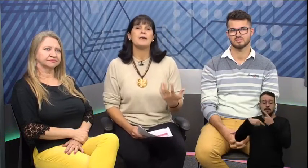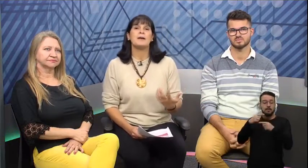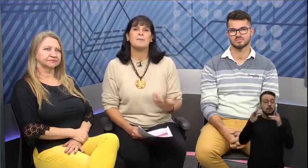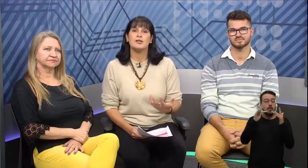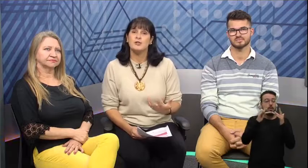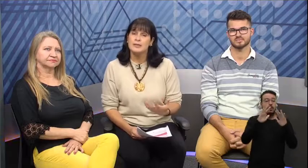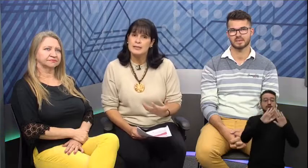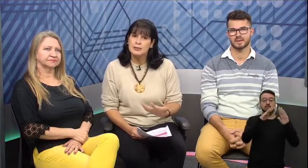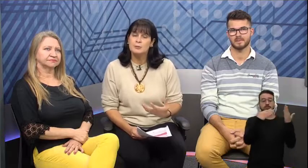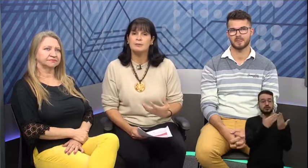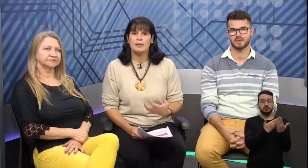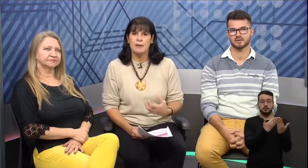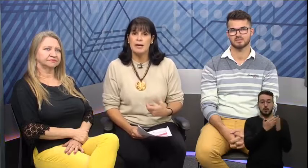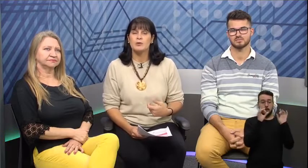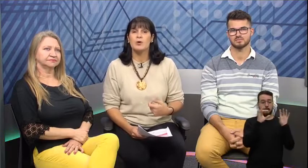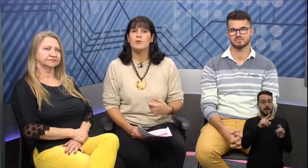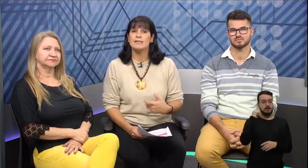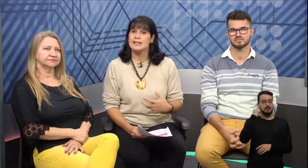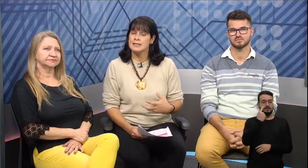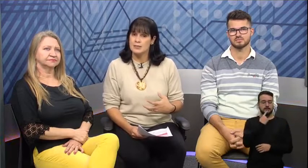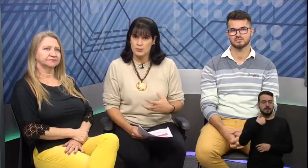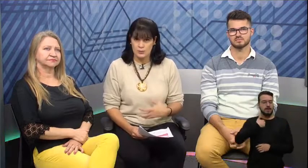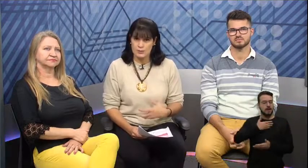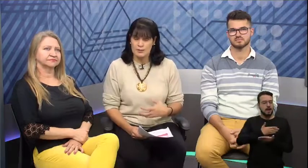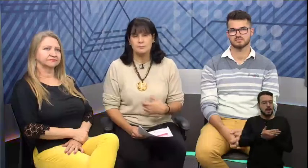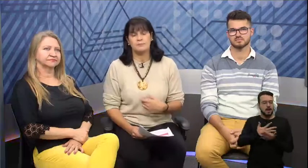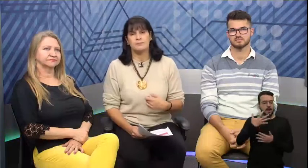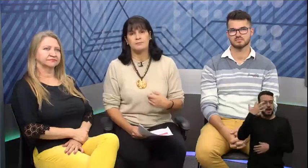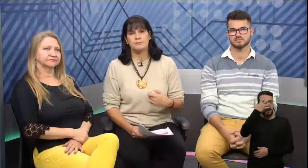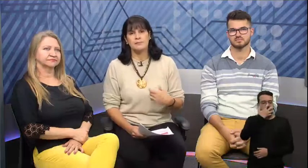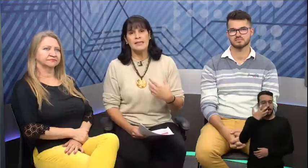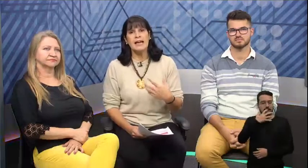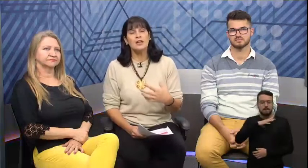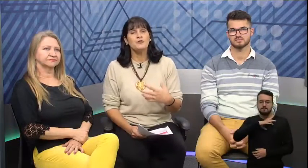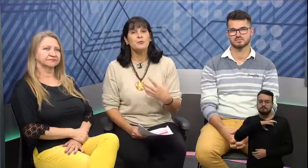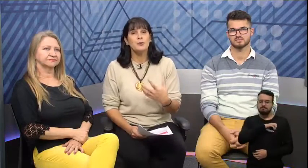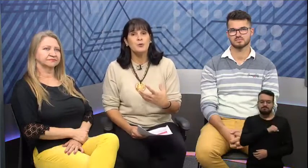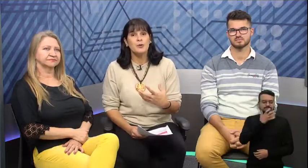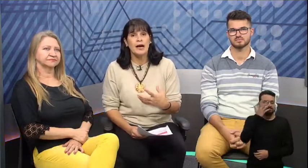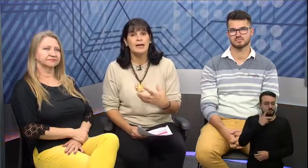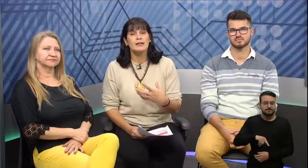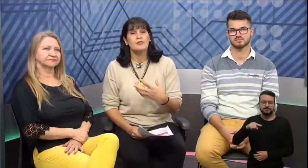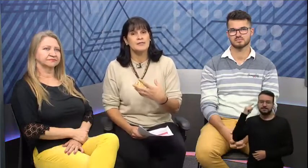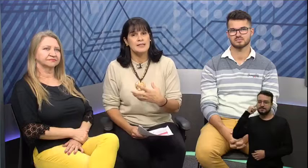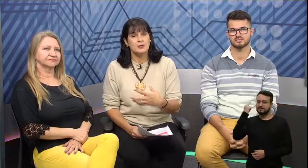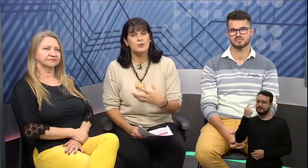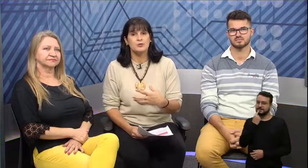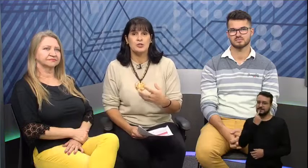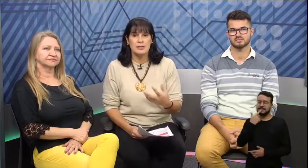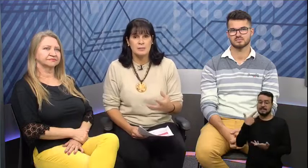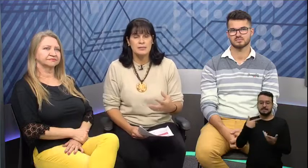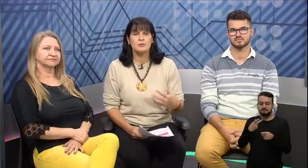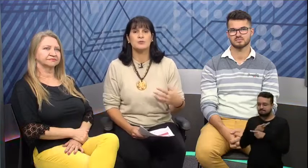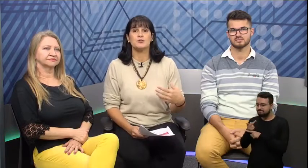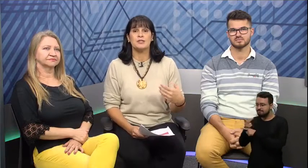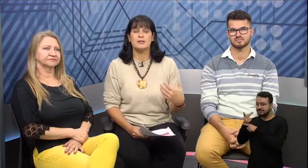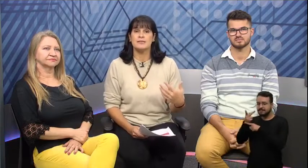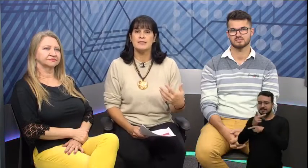me apaixonando pelo trabalho com as crianças surdas. E aí eu fui procurar fazer curso de Libras, curso de língua de